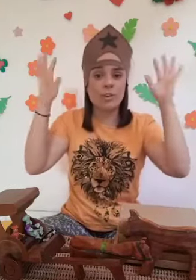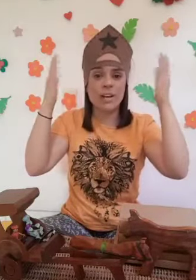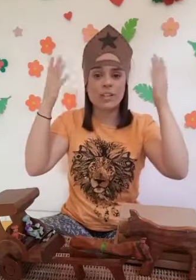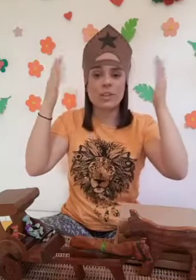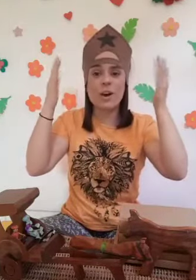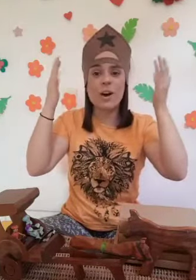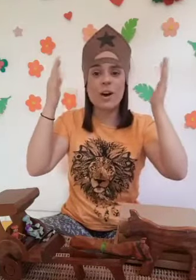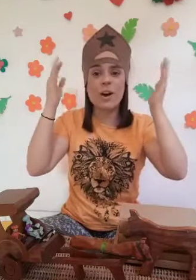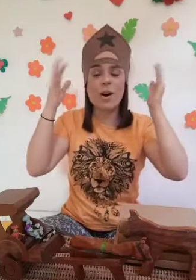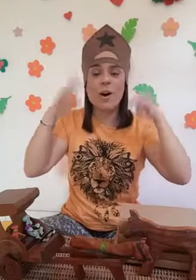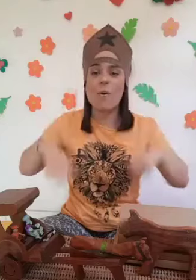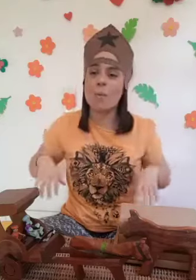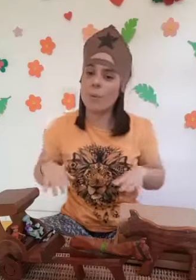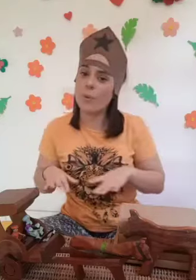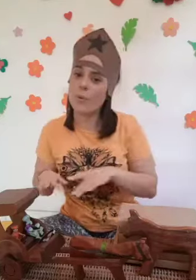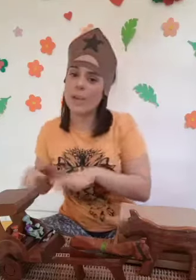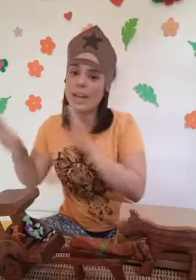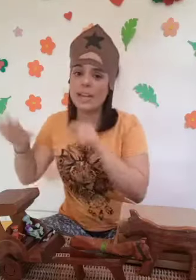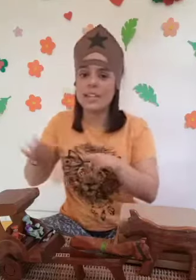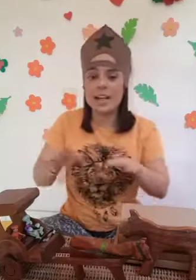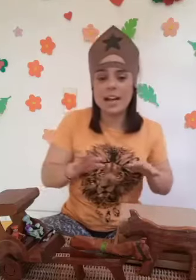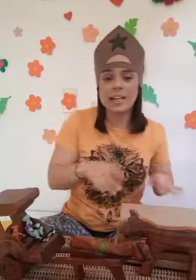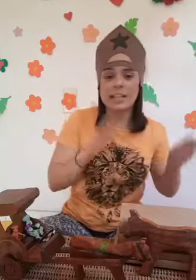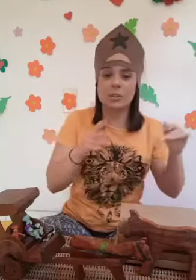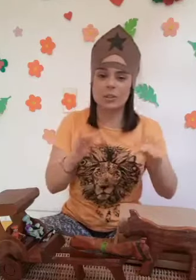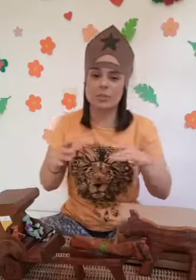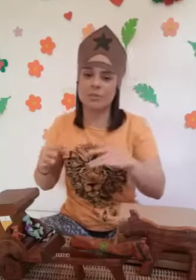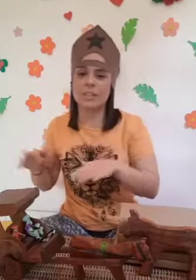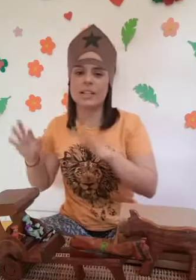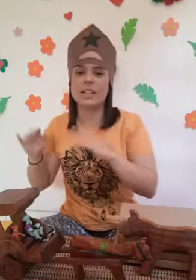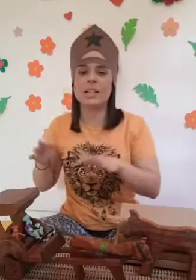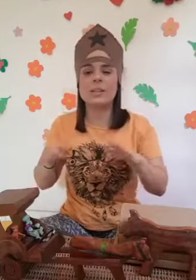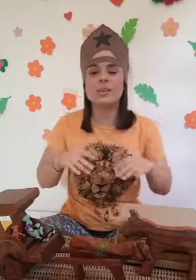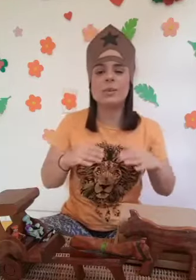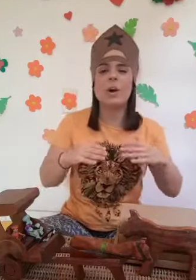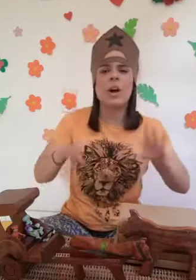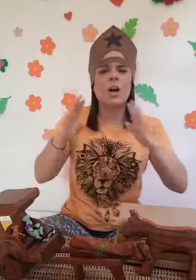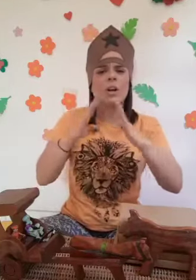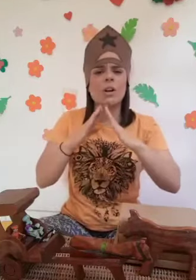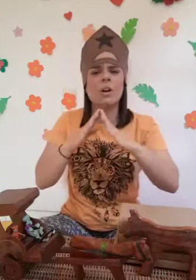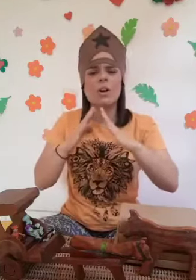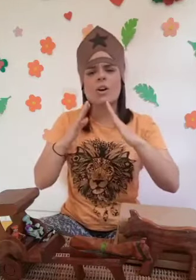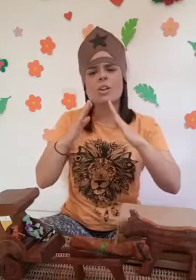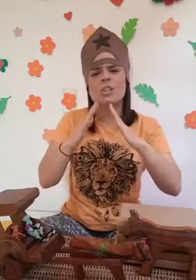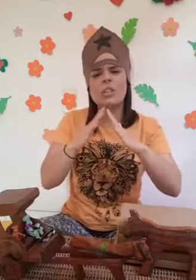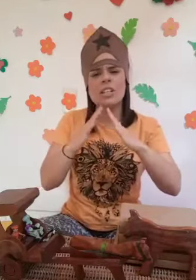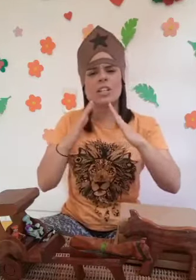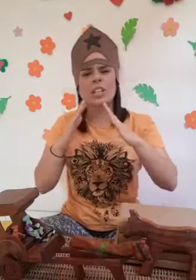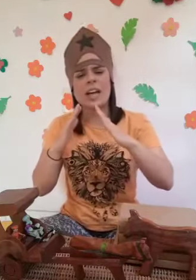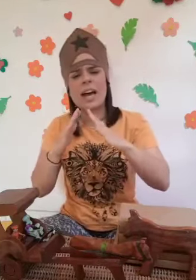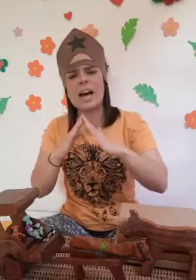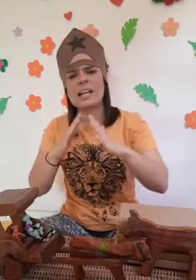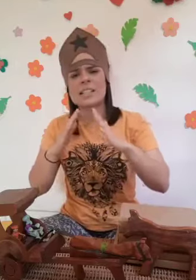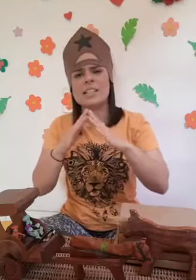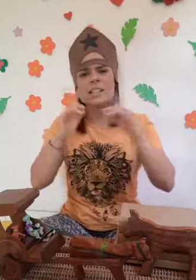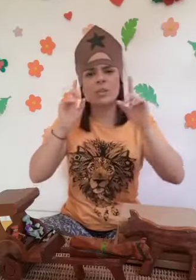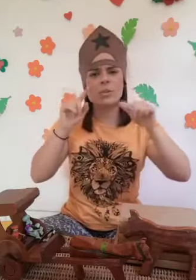Chuva e sol, poeira e trovão, longe de casa, sigo